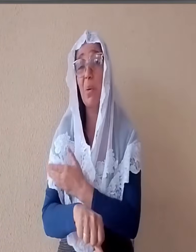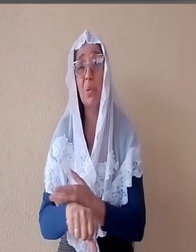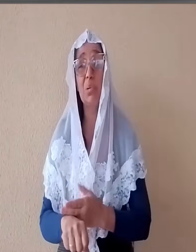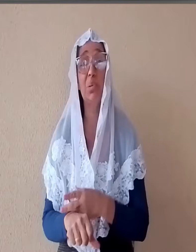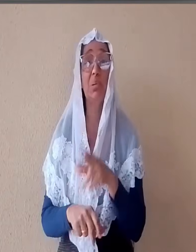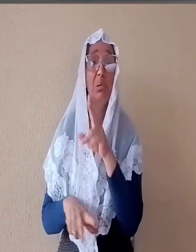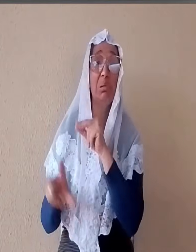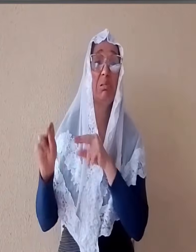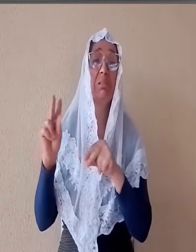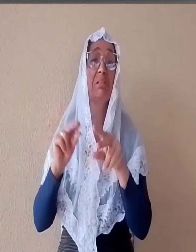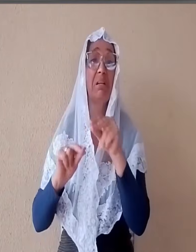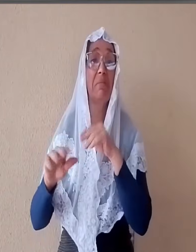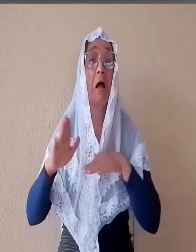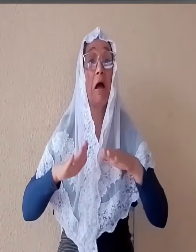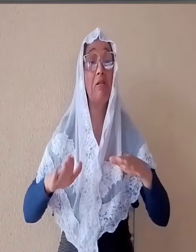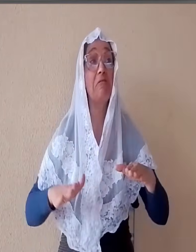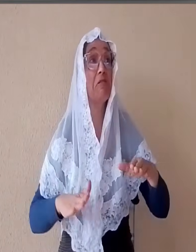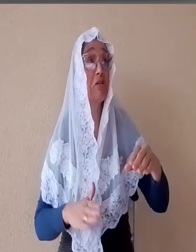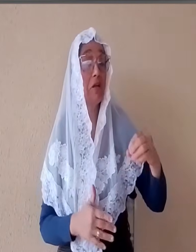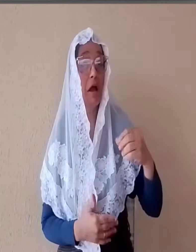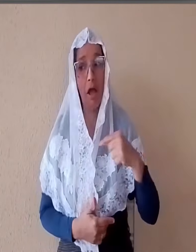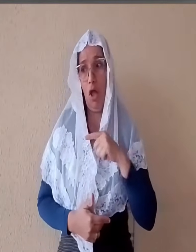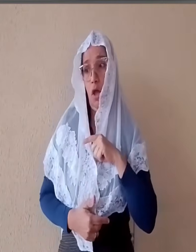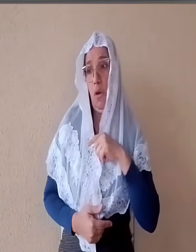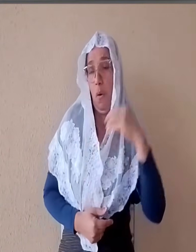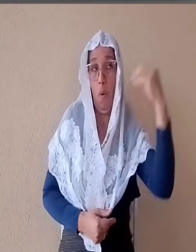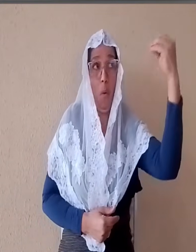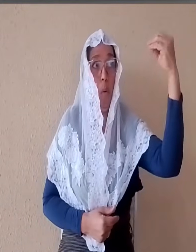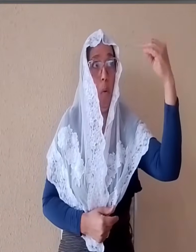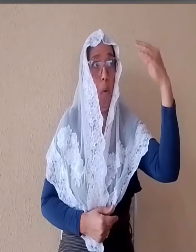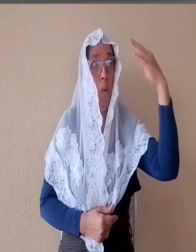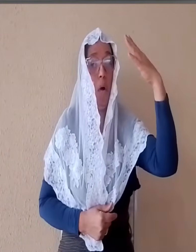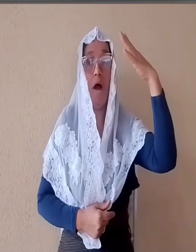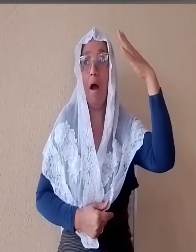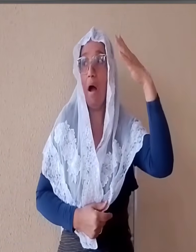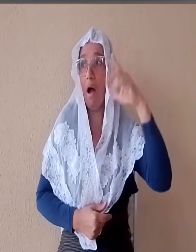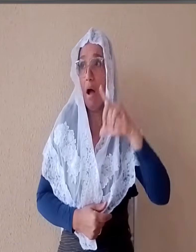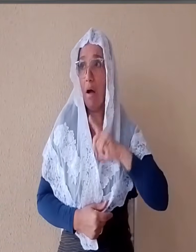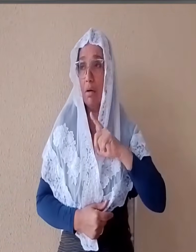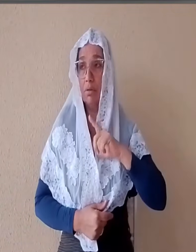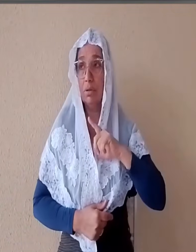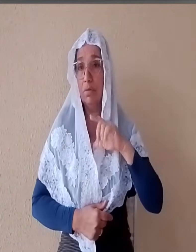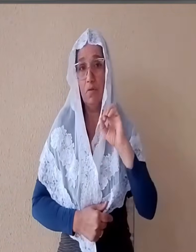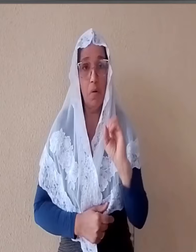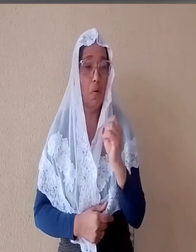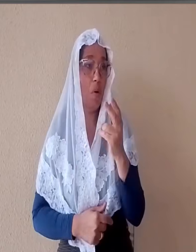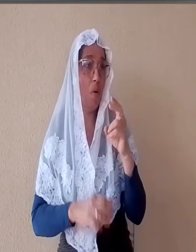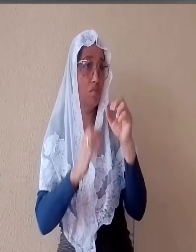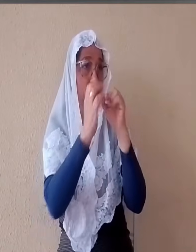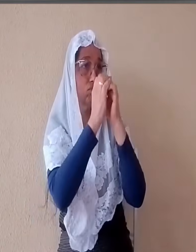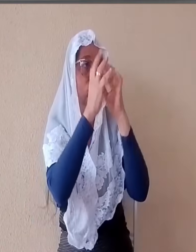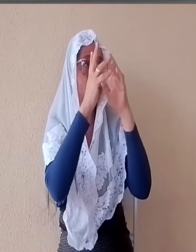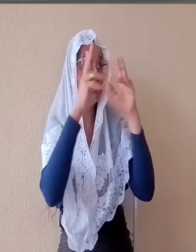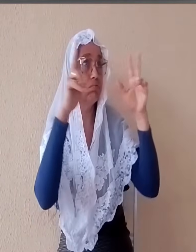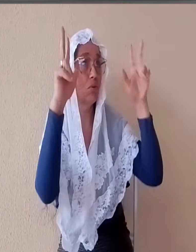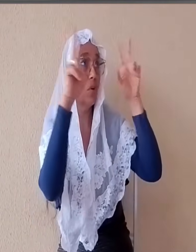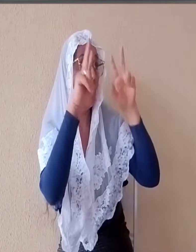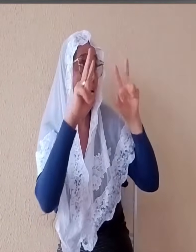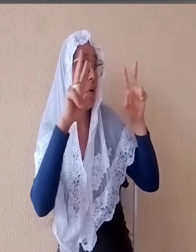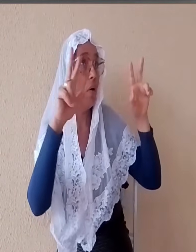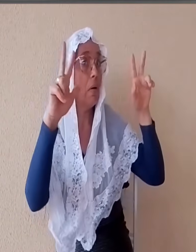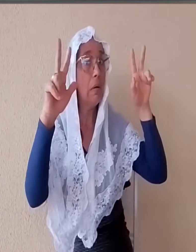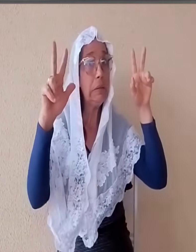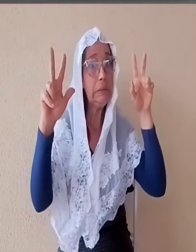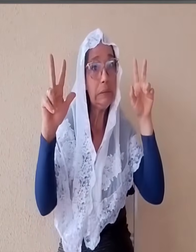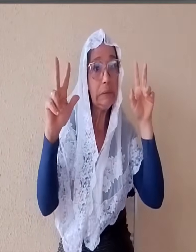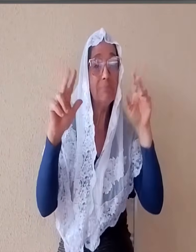Eu tive uma visão, bendito é o nome do Senhor, e ele não sabe se a revelação é de Deus ou não é. E ele já